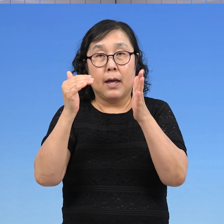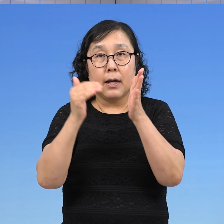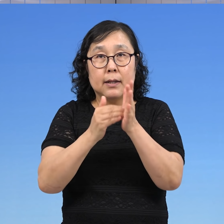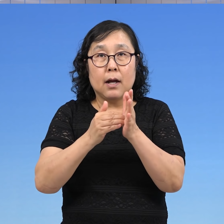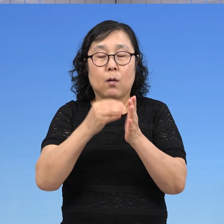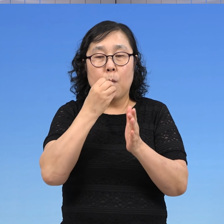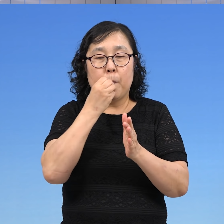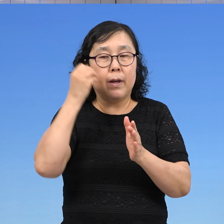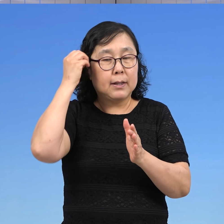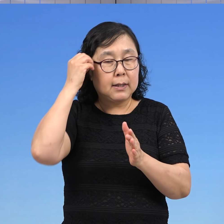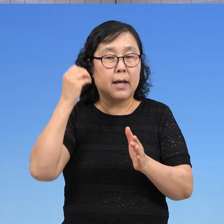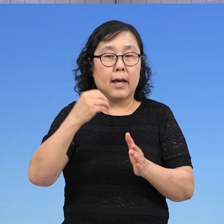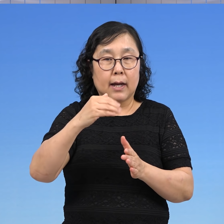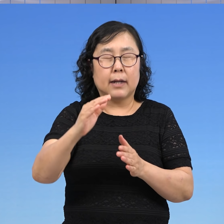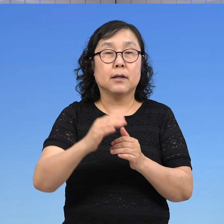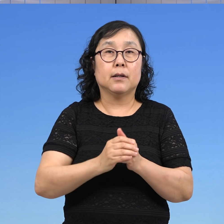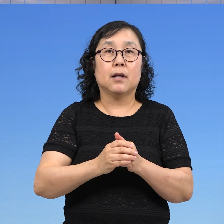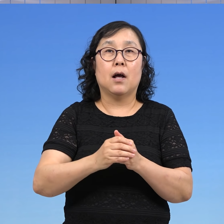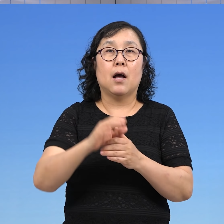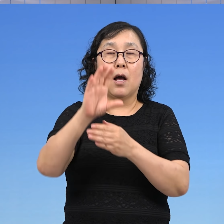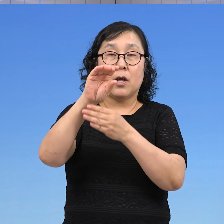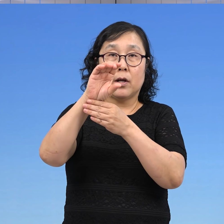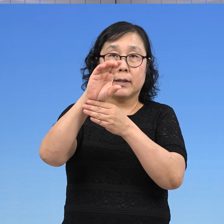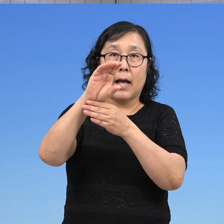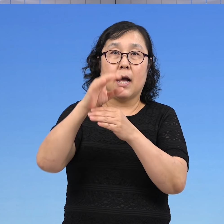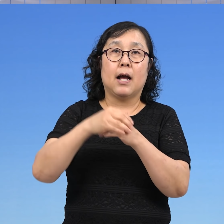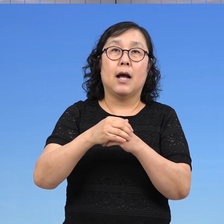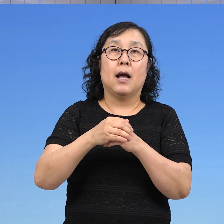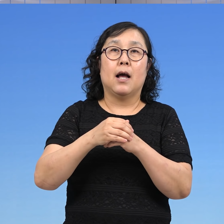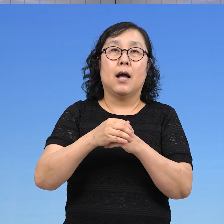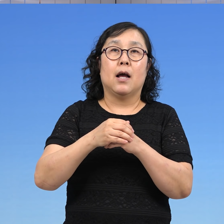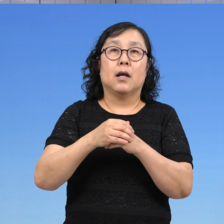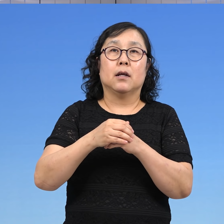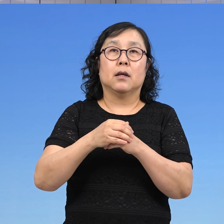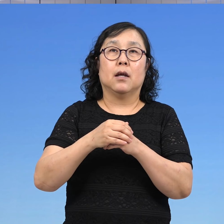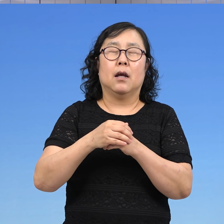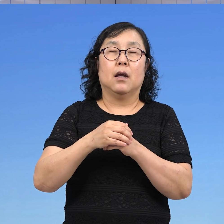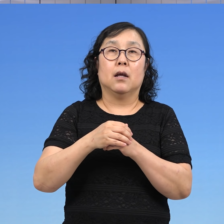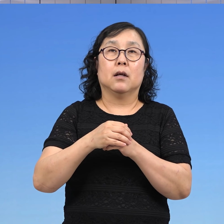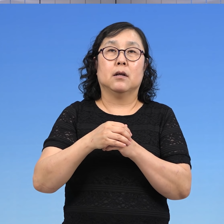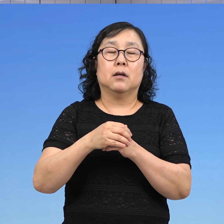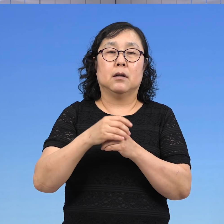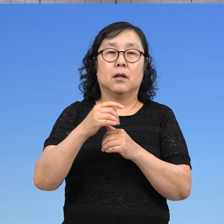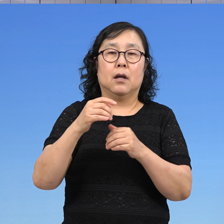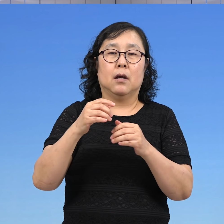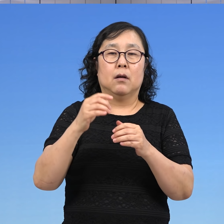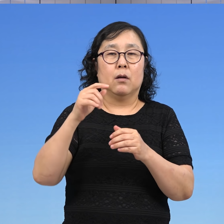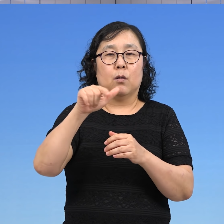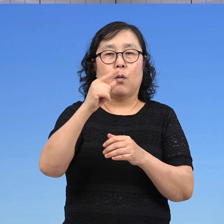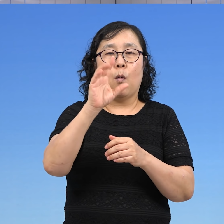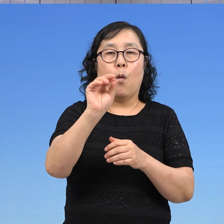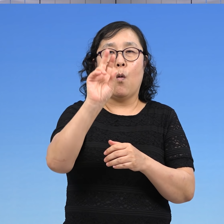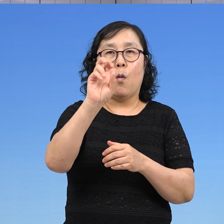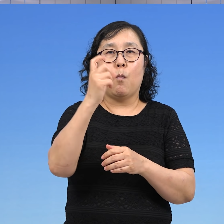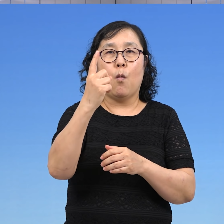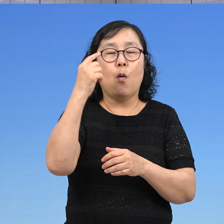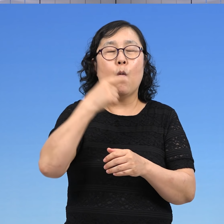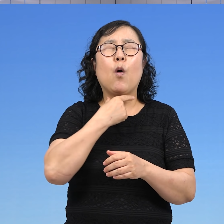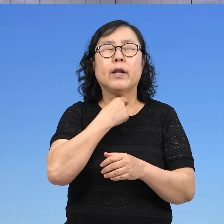예배 마치자마자 홈페이지로 가셔서 가지고 이제 영상 컨텐츠 이거를 공모를 좀 원하는데요